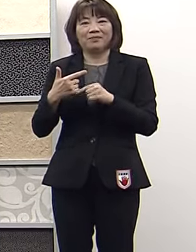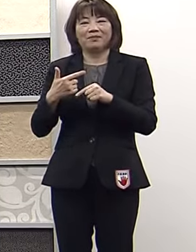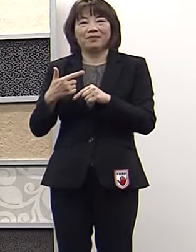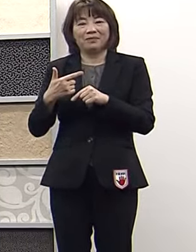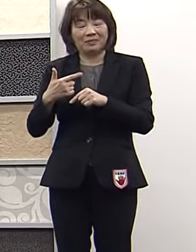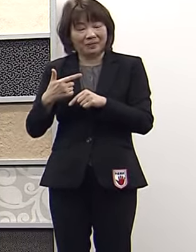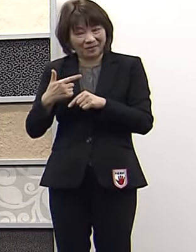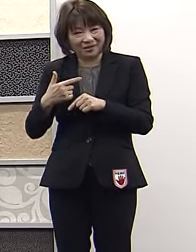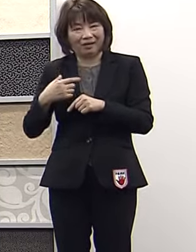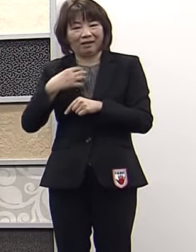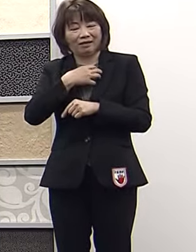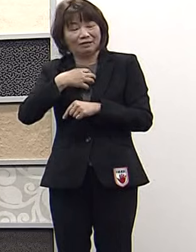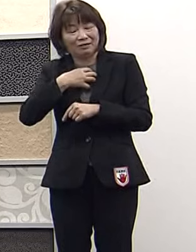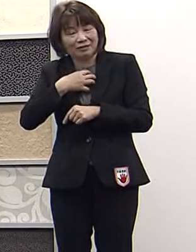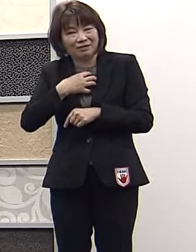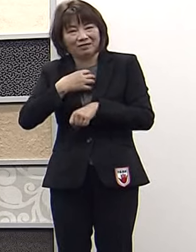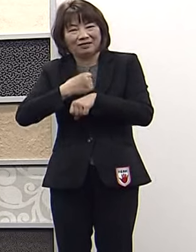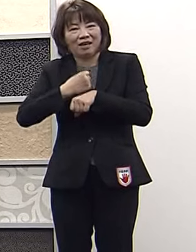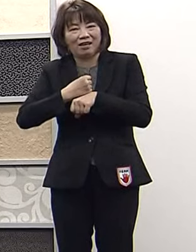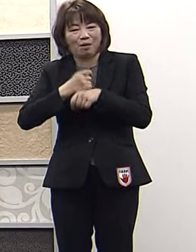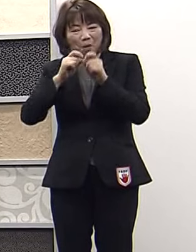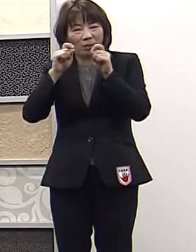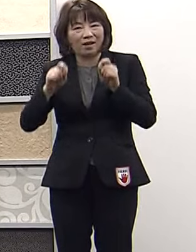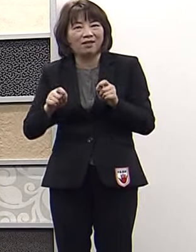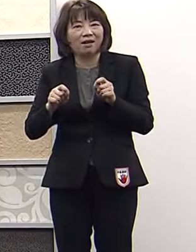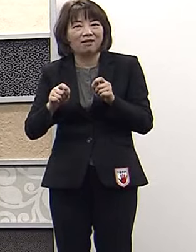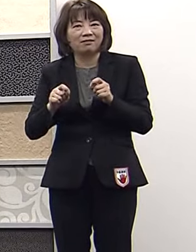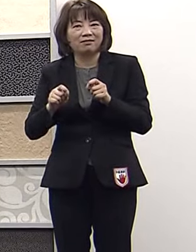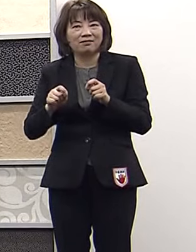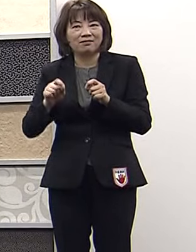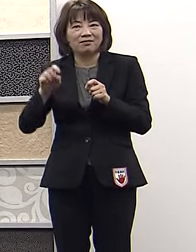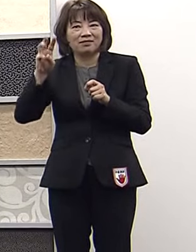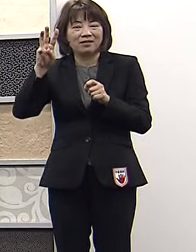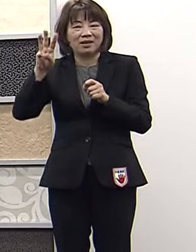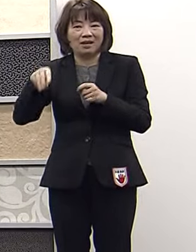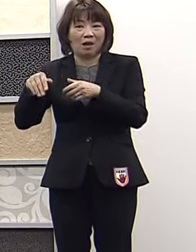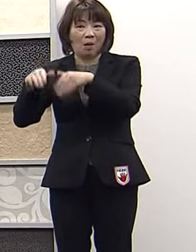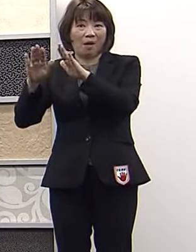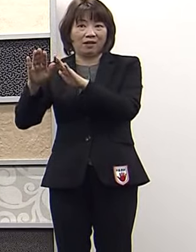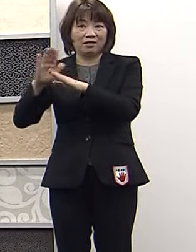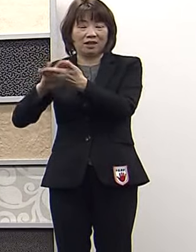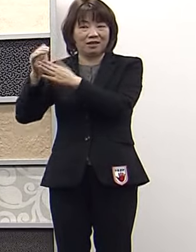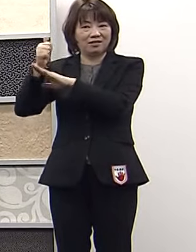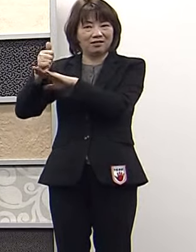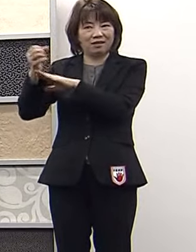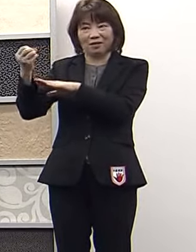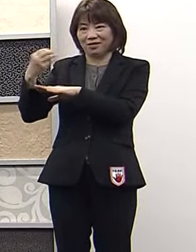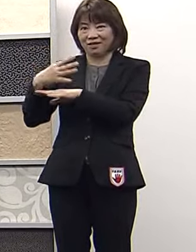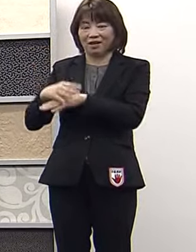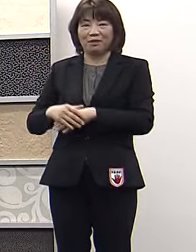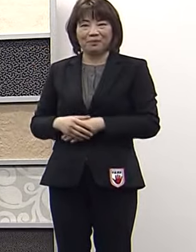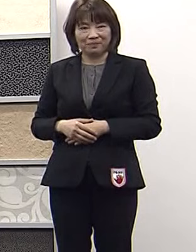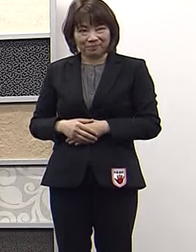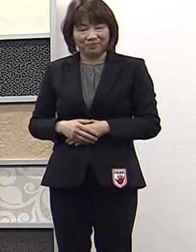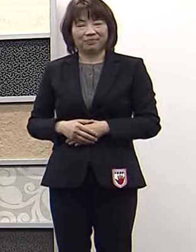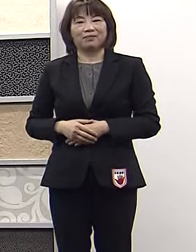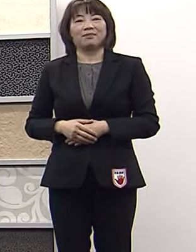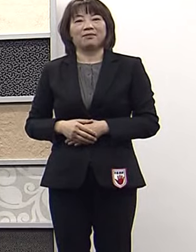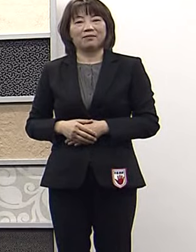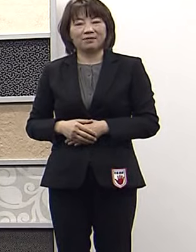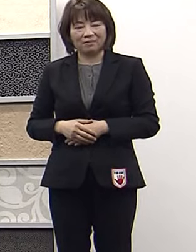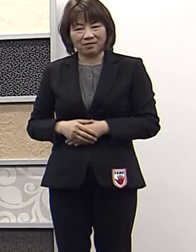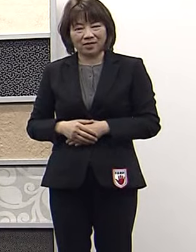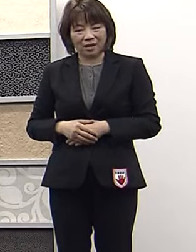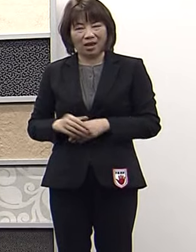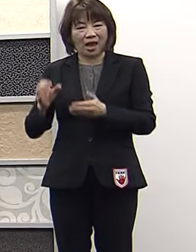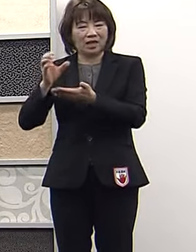まあ、心苦しいというかですね、問題だと。でそこから先はびっくりしたんですけれども、であればですね、私たち